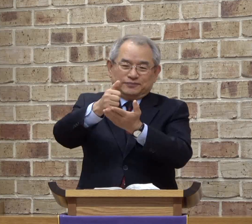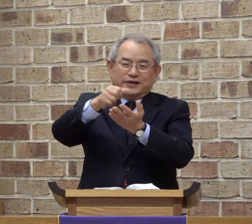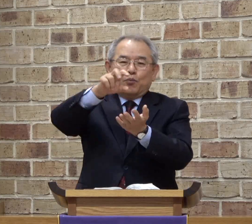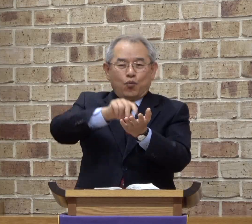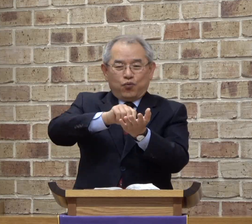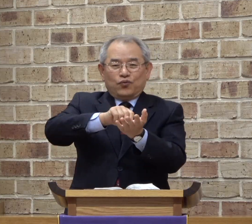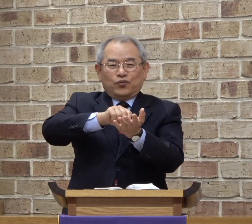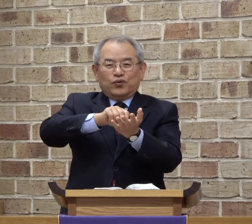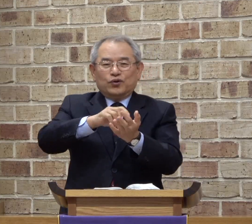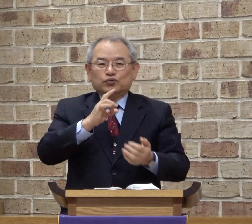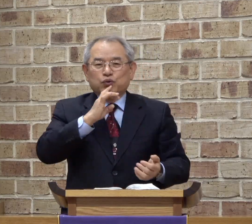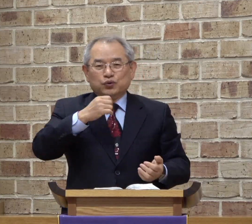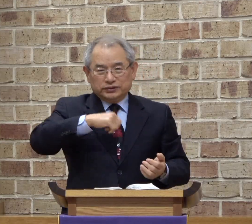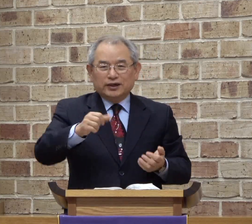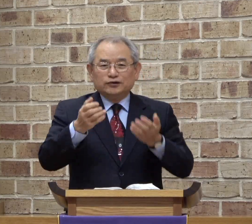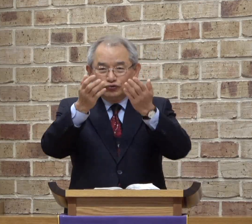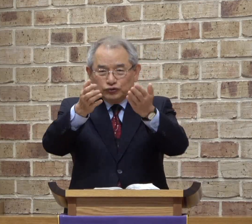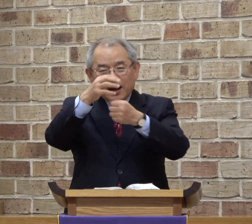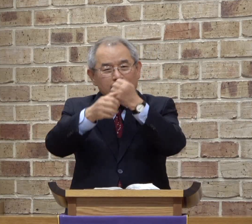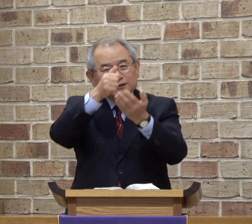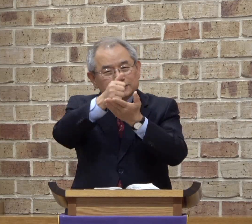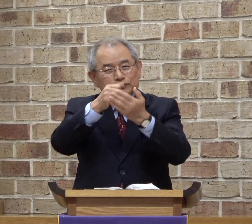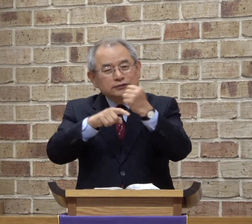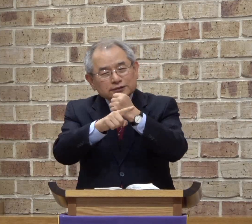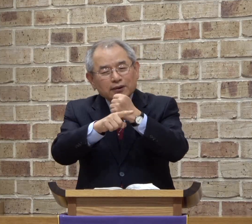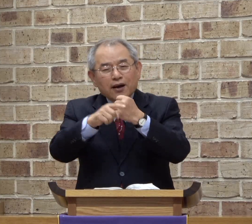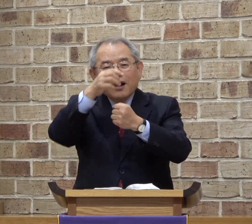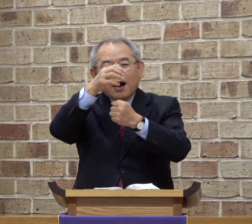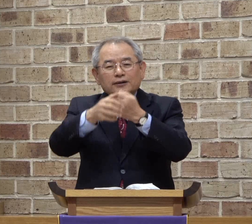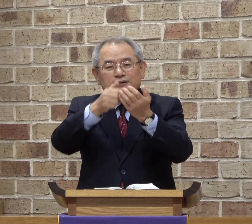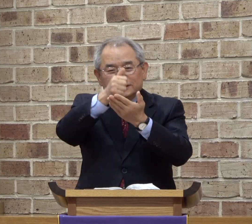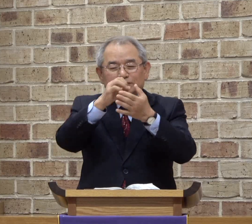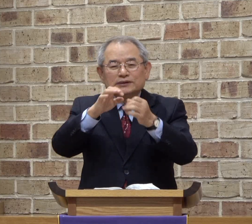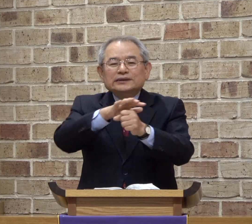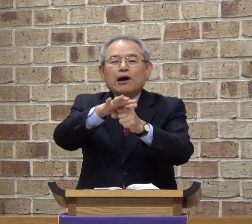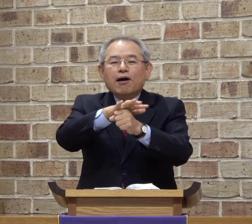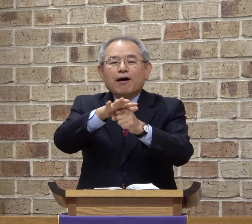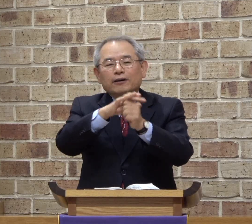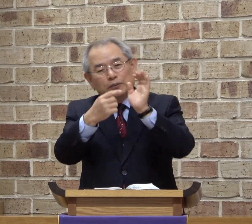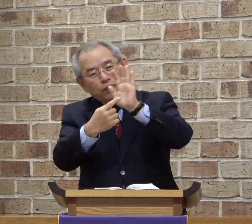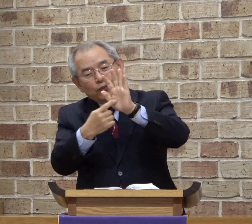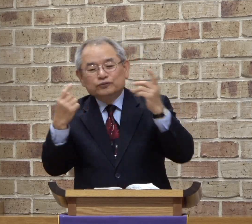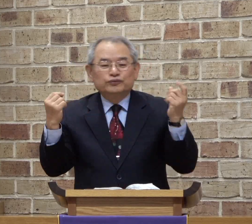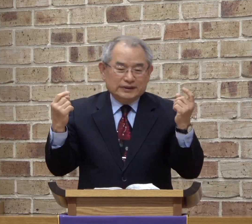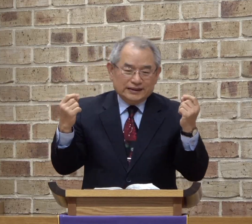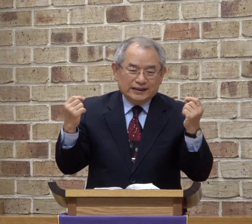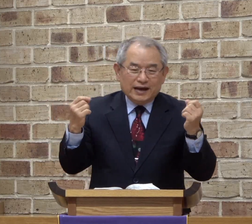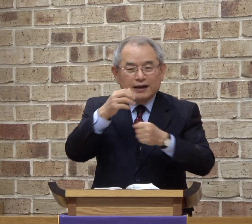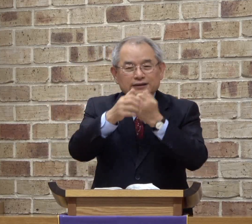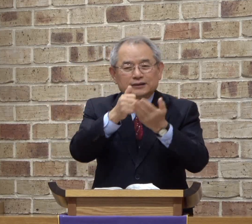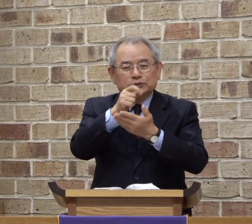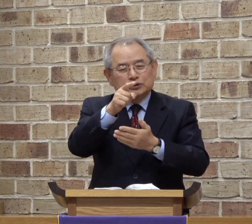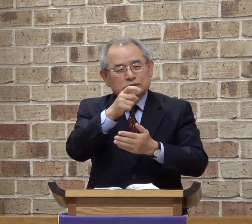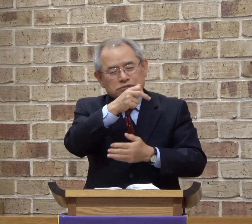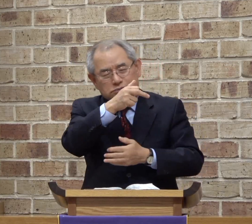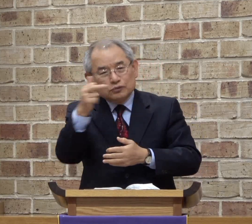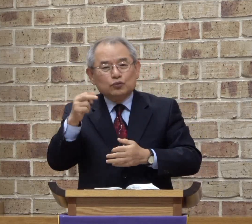저도 순종하고 참여했습니다. 목사님도 천국 가면 찬양해야 합니다. 저도 오늘